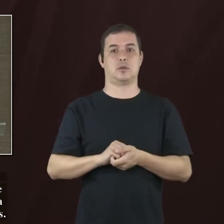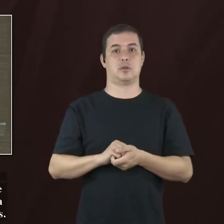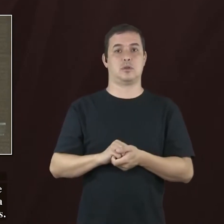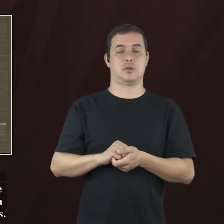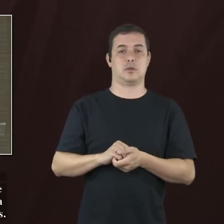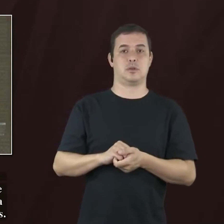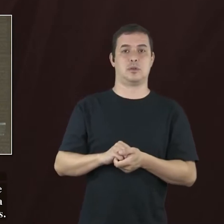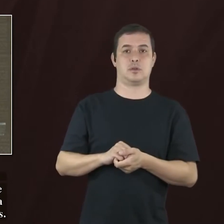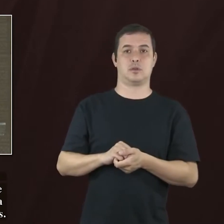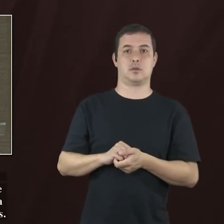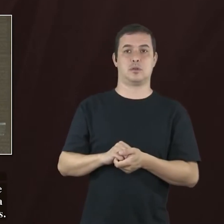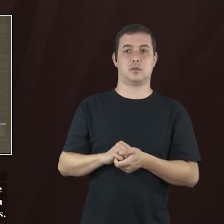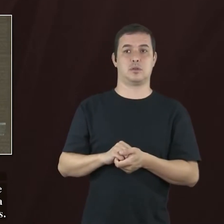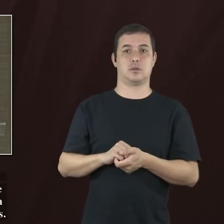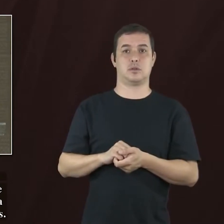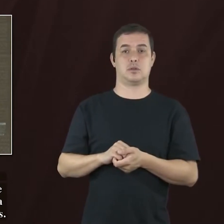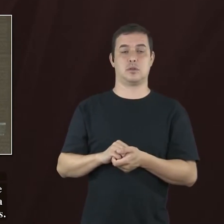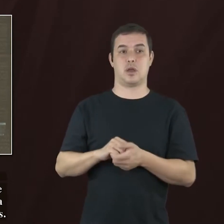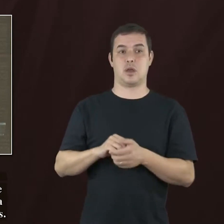depois de ressuscitado,